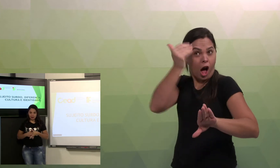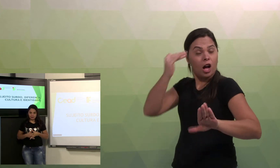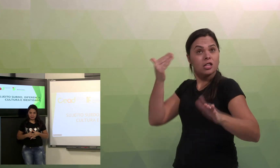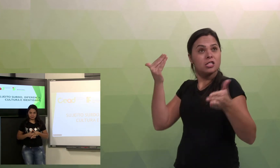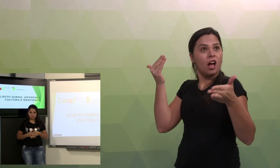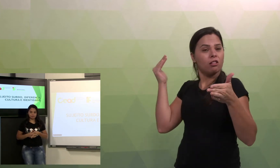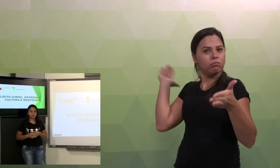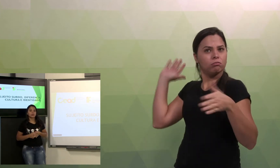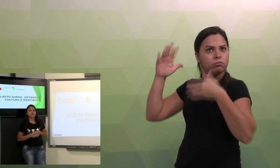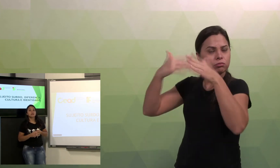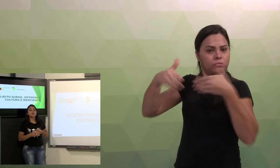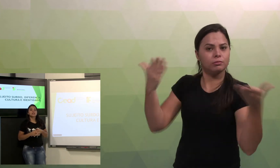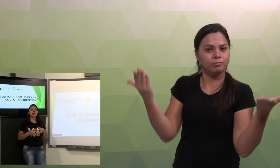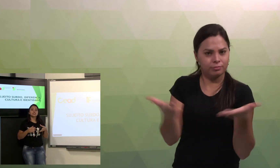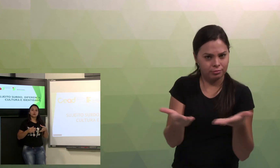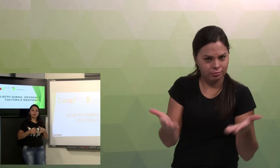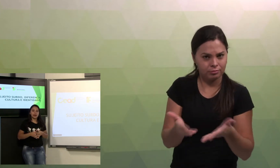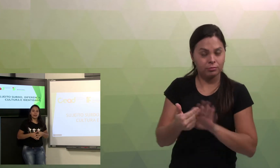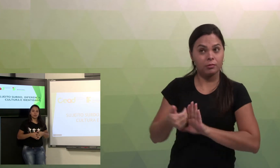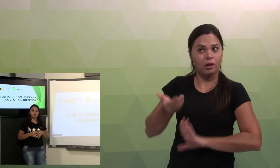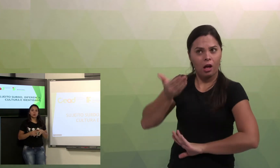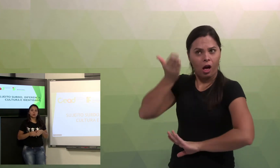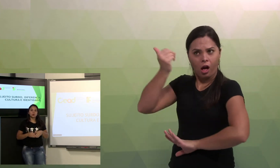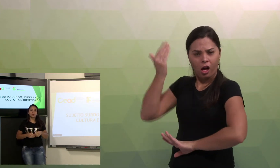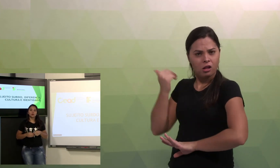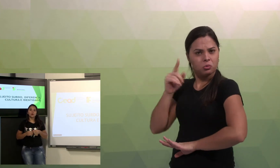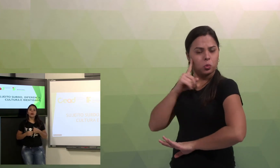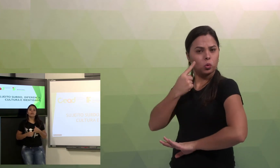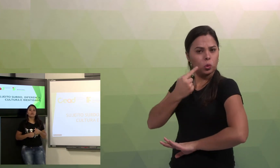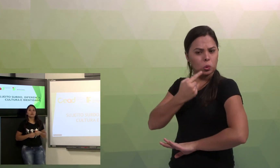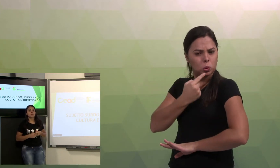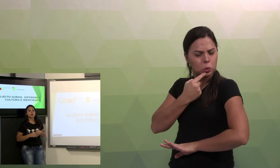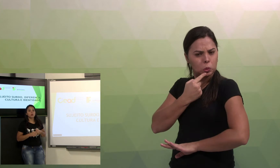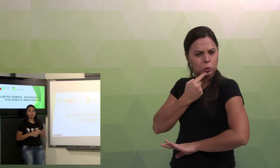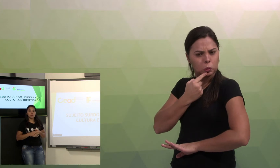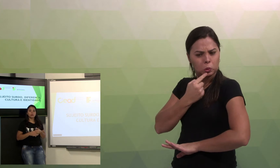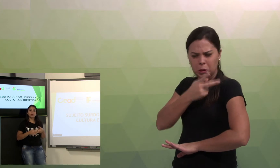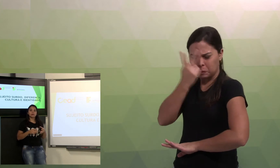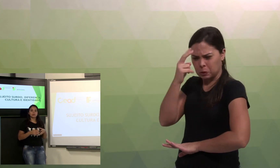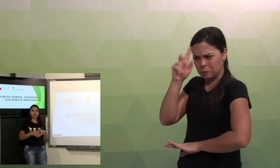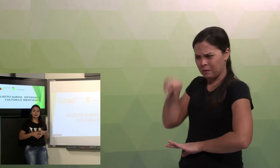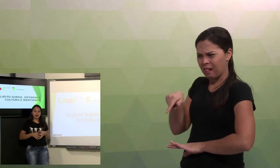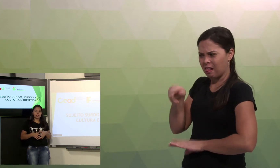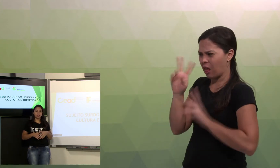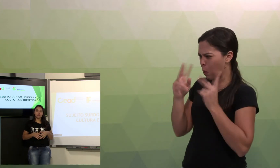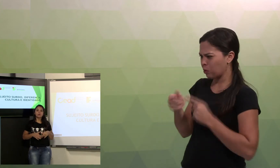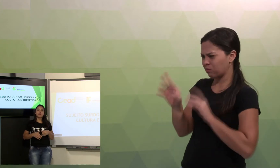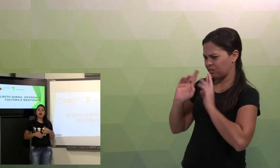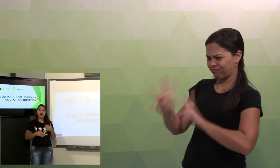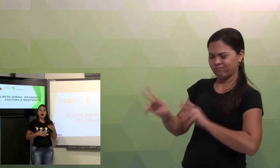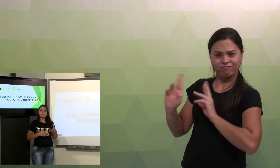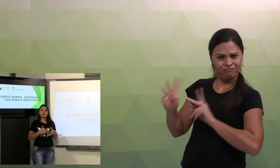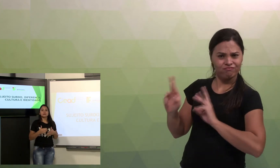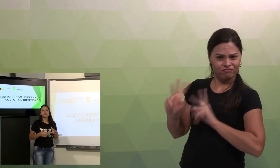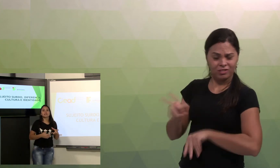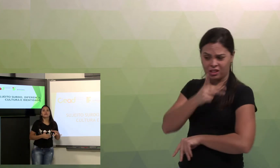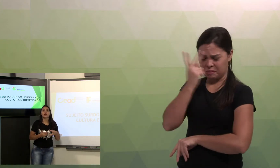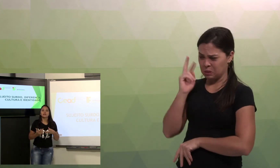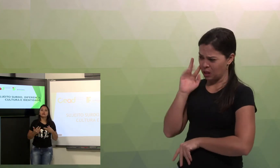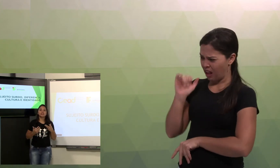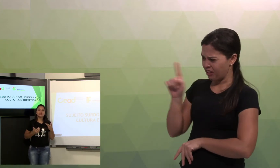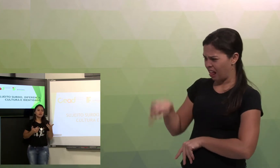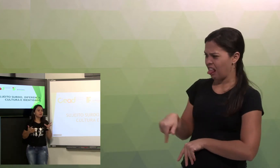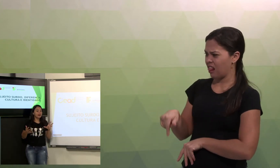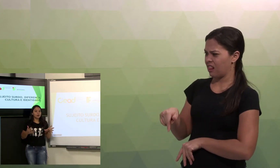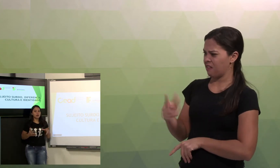dias atuais. Na antiguidade, o surdo não era visto como humano pela sociedade. As pessoas achavam